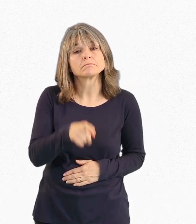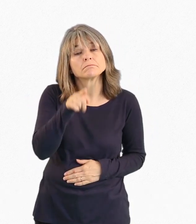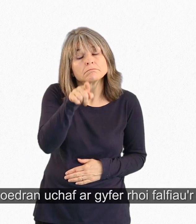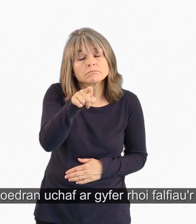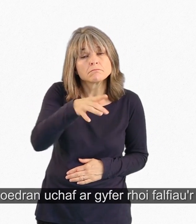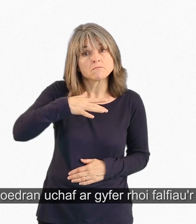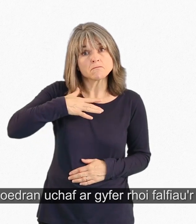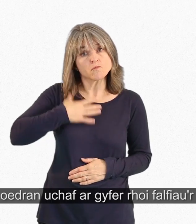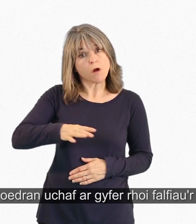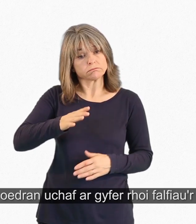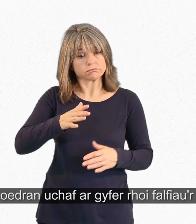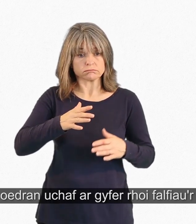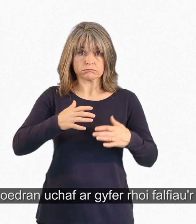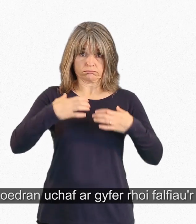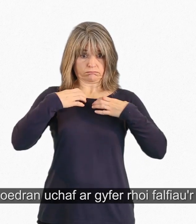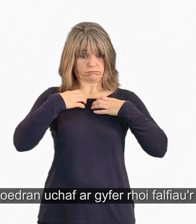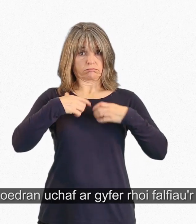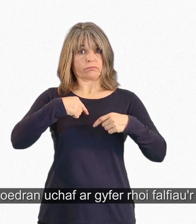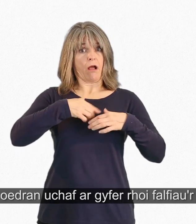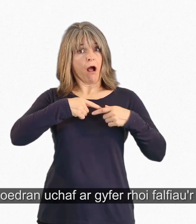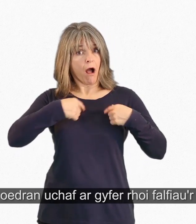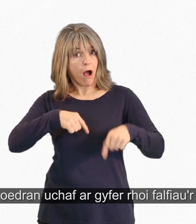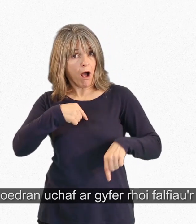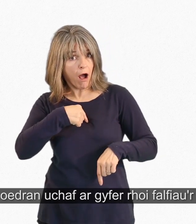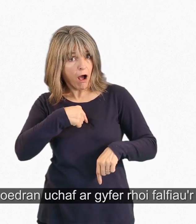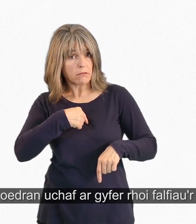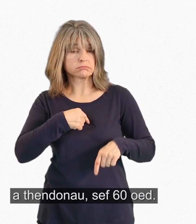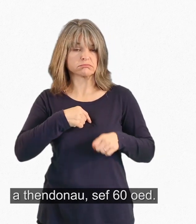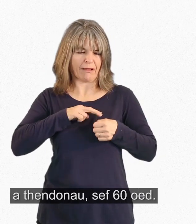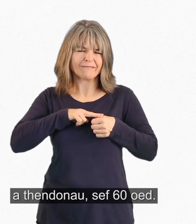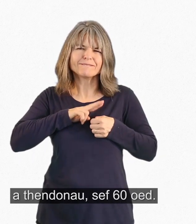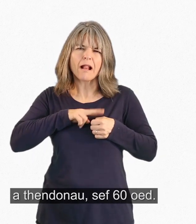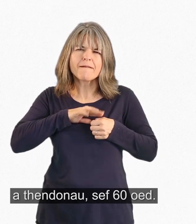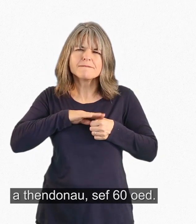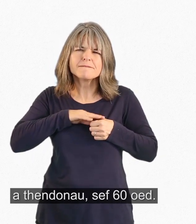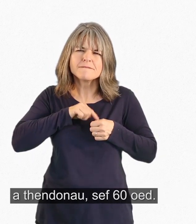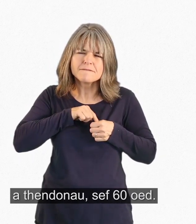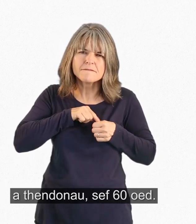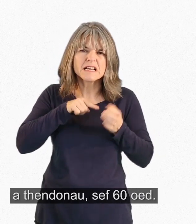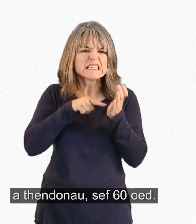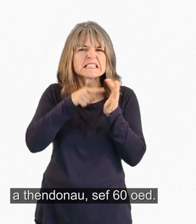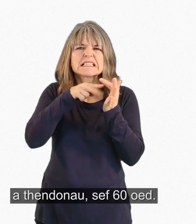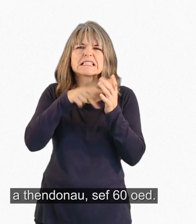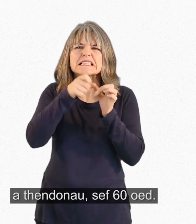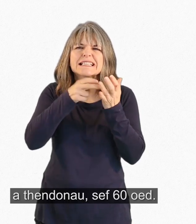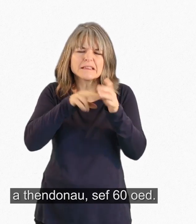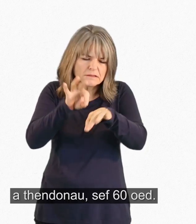Mae hefyd oedran i chaf ar gyfer roi falfiau galon a thendonau, sef 60 oed.